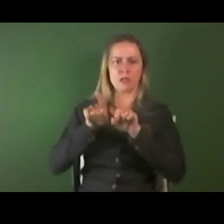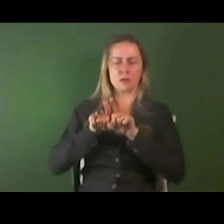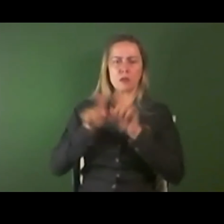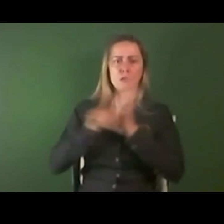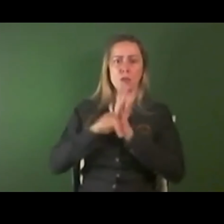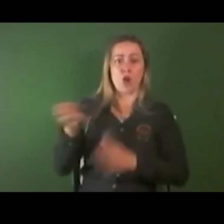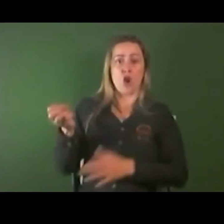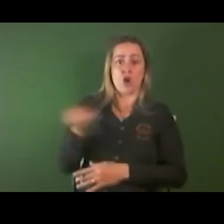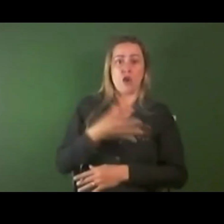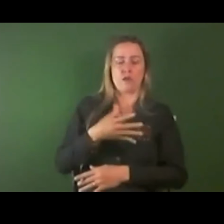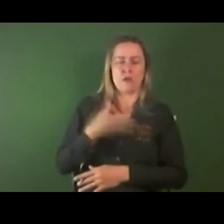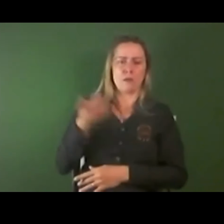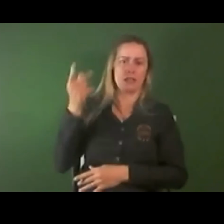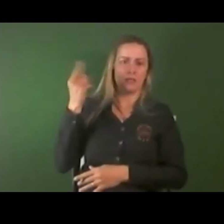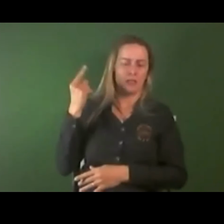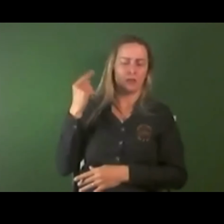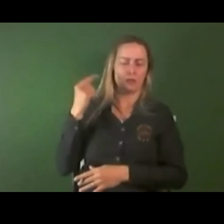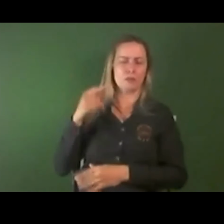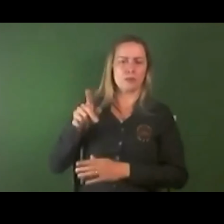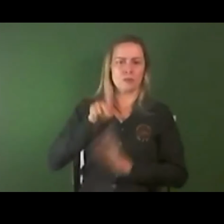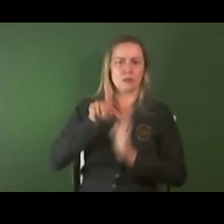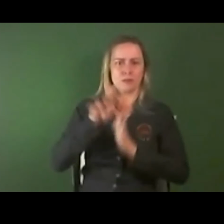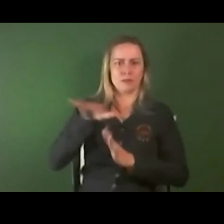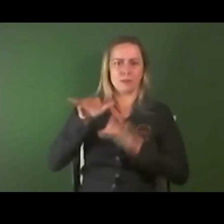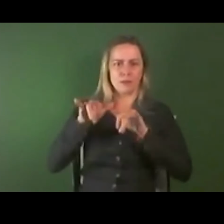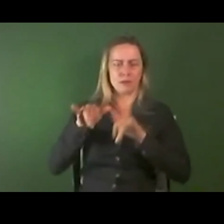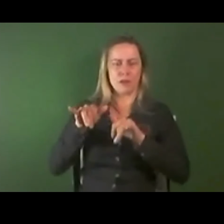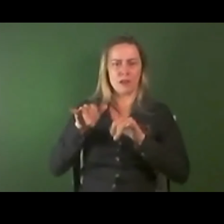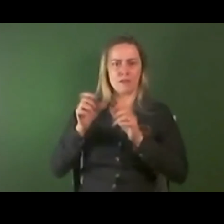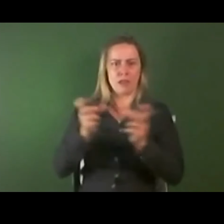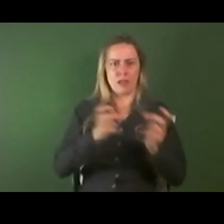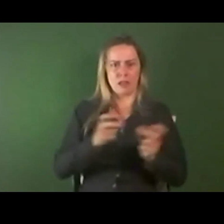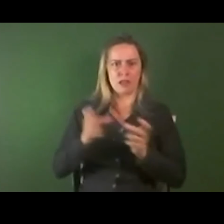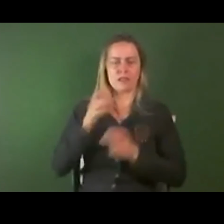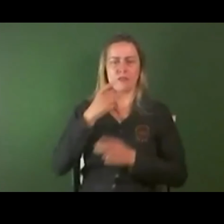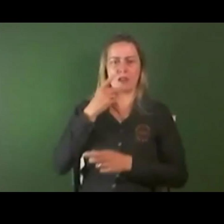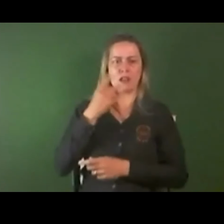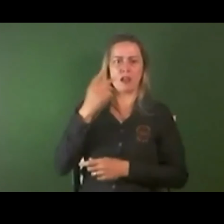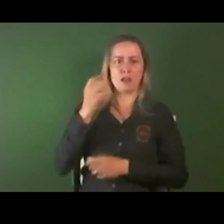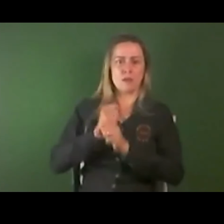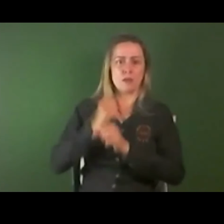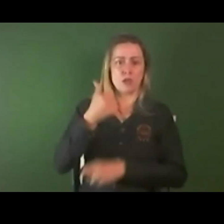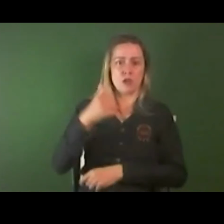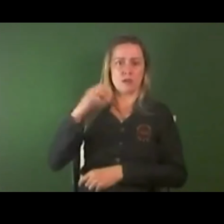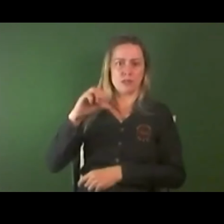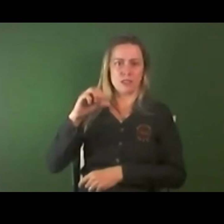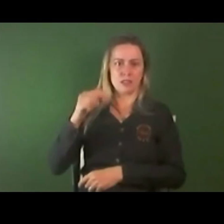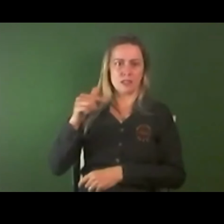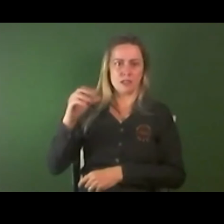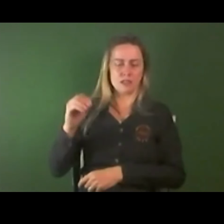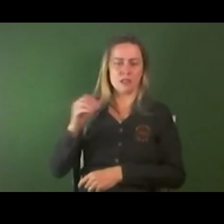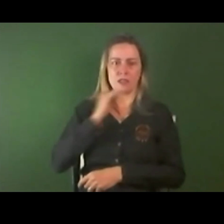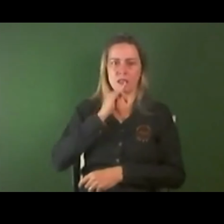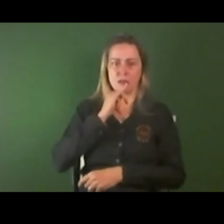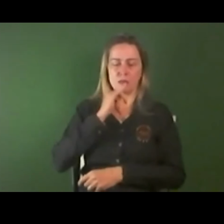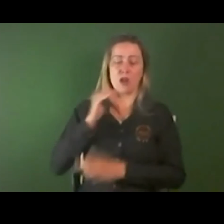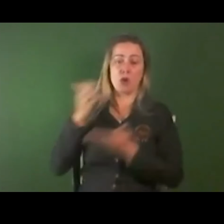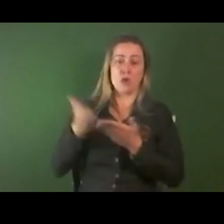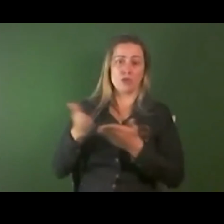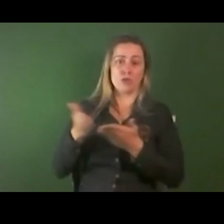época com o mercado. É engraçado, porque ele fala uma coisa na década de 70 que a gente vive sentado exatamente em cima disso hoje,